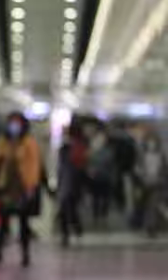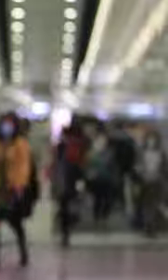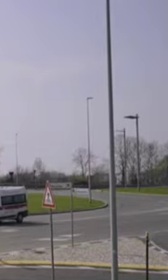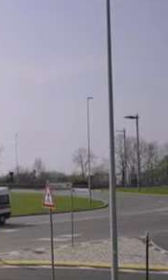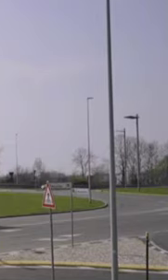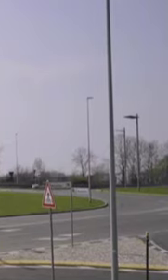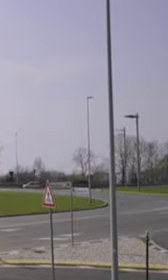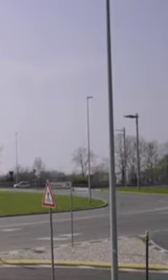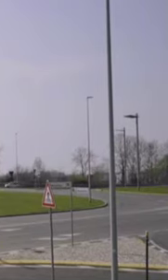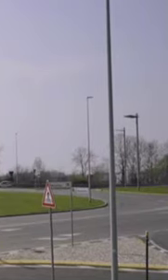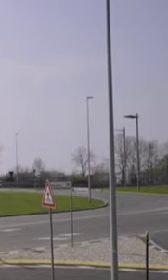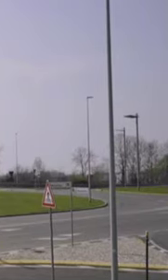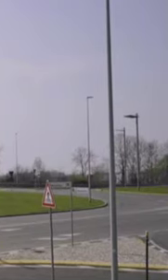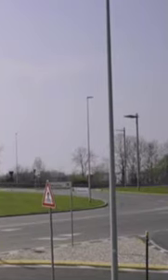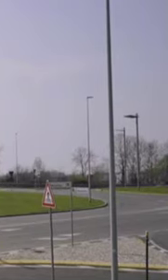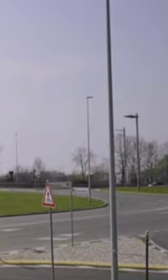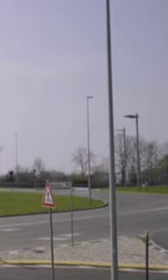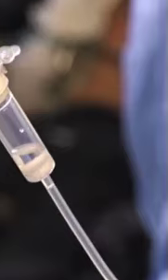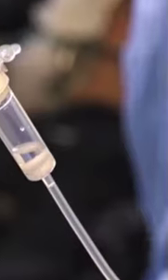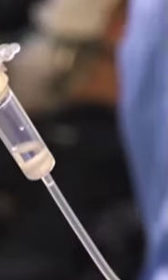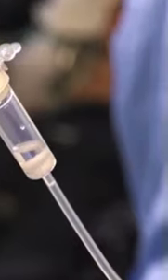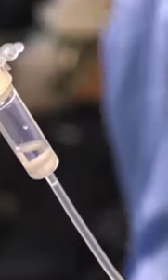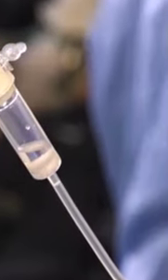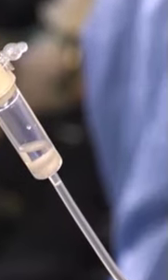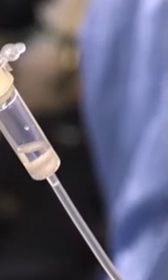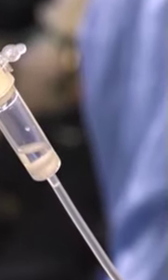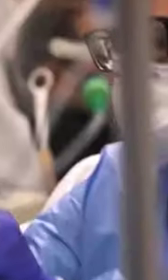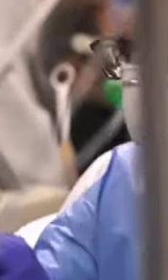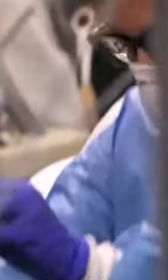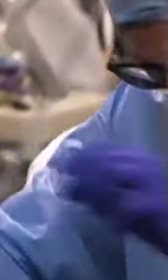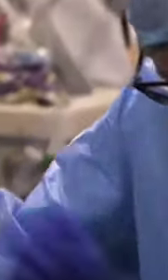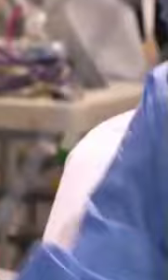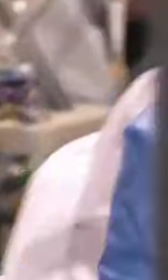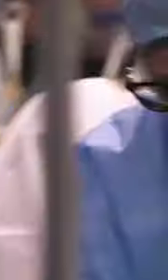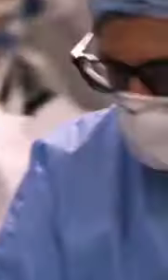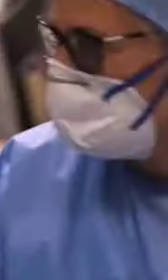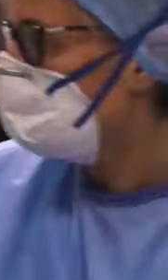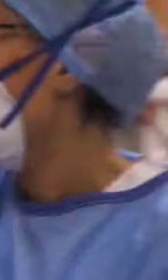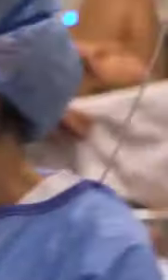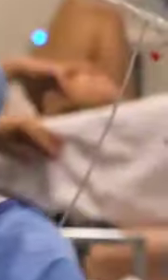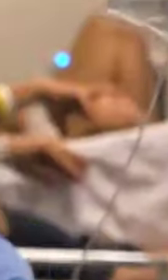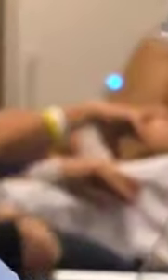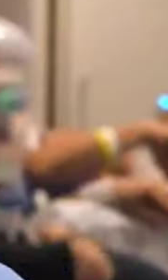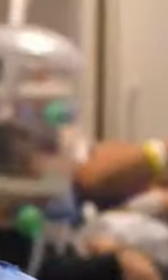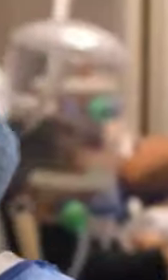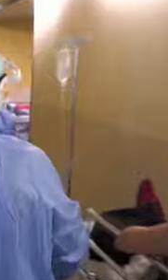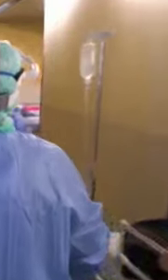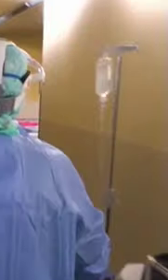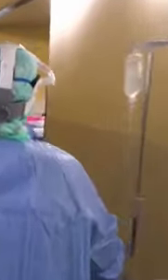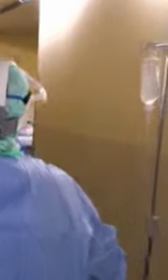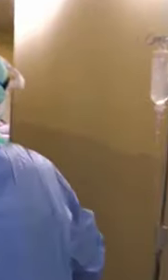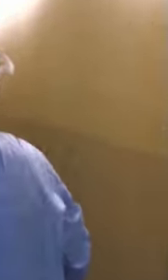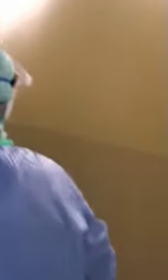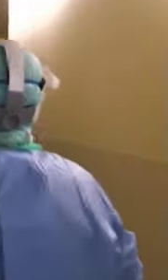94.067, con una crescita di soli 880 pazienti rispetto a ieri. È l'incremento